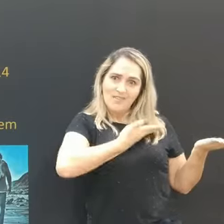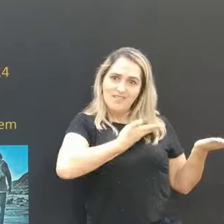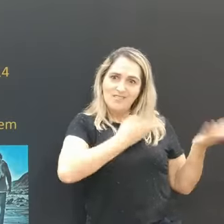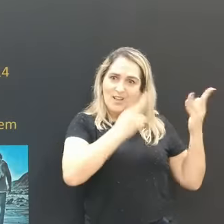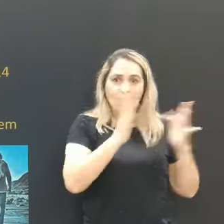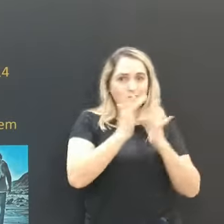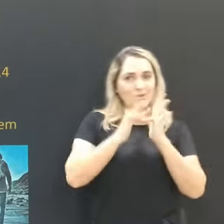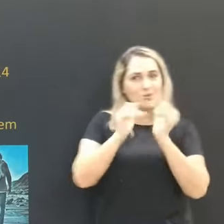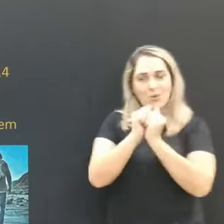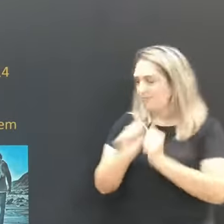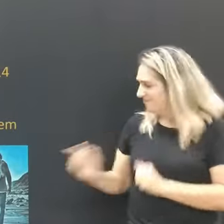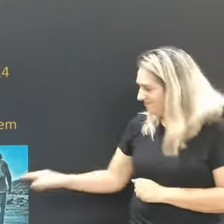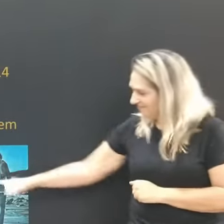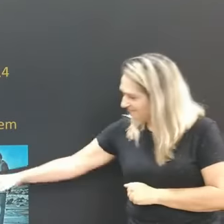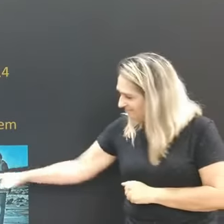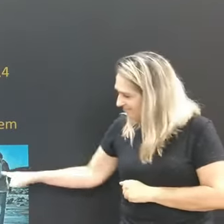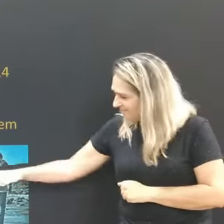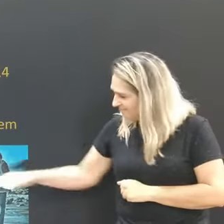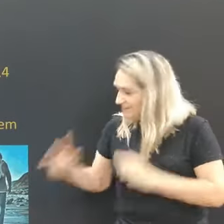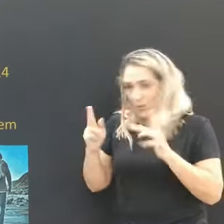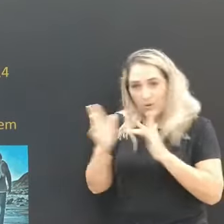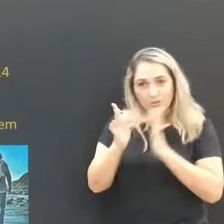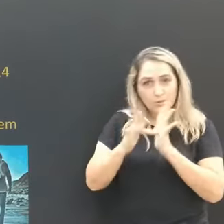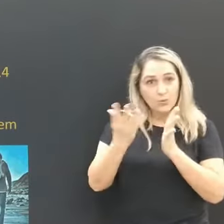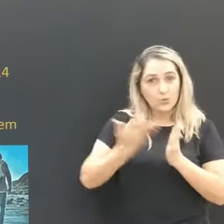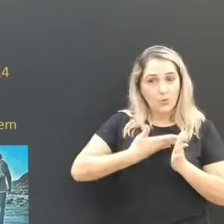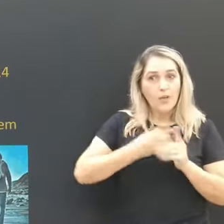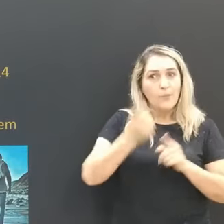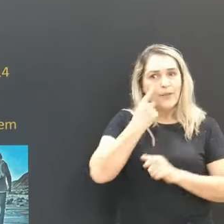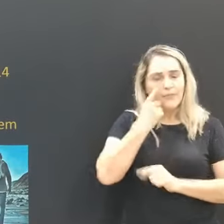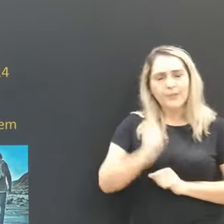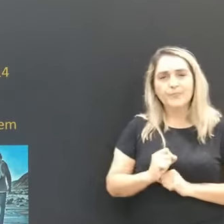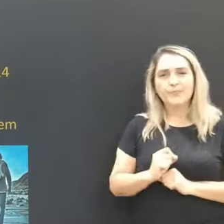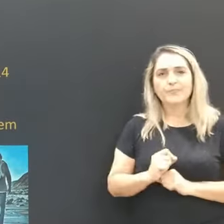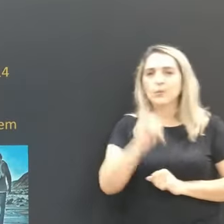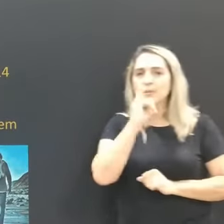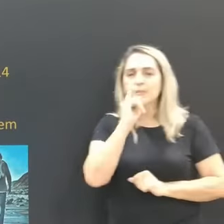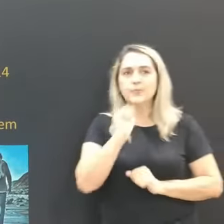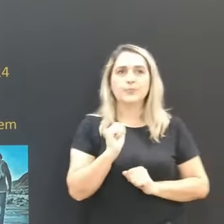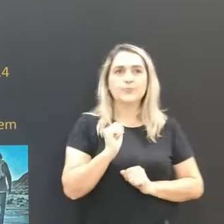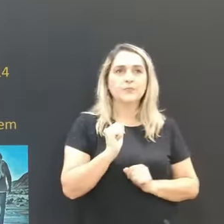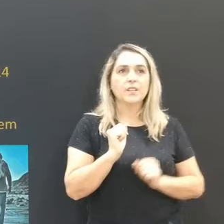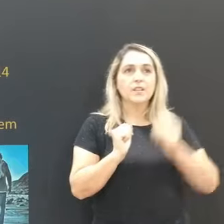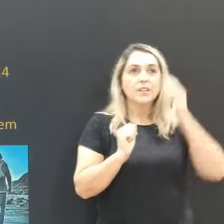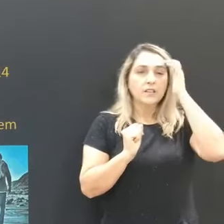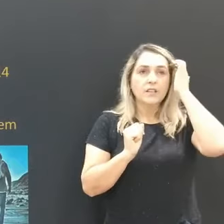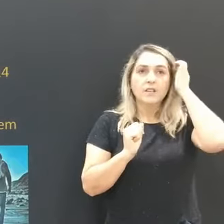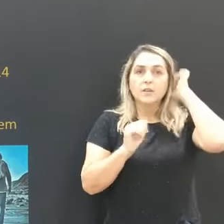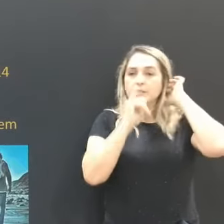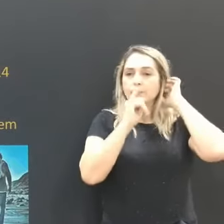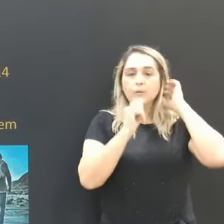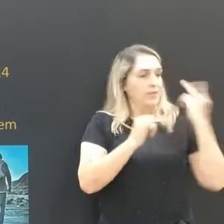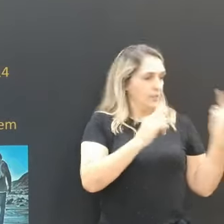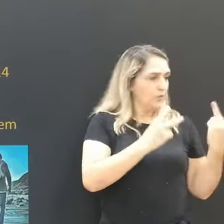nos apoiamos, estamos todos juntos. E Jesus é a mesma coisa, ele quer ser teu amigo com a mesma intensidade. Por